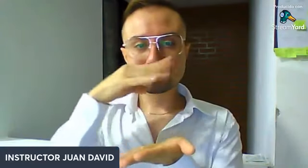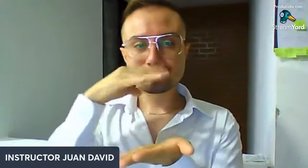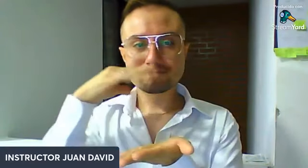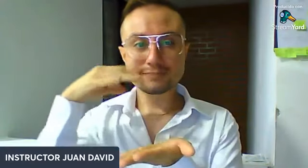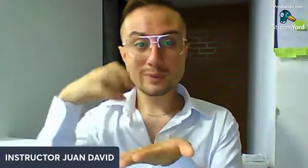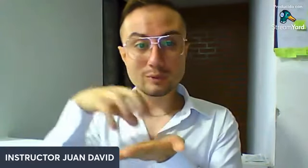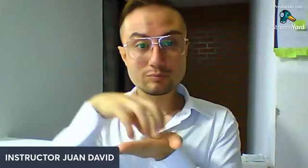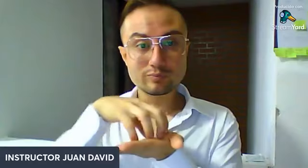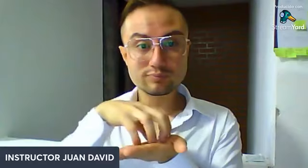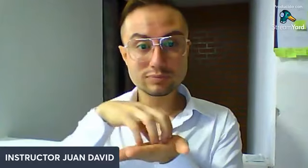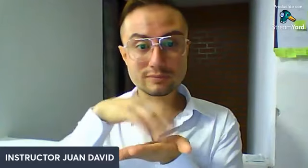natilla,